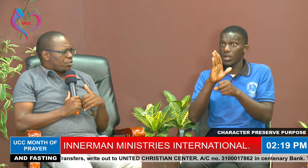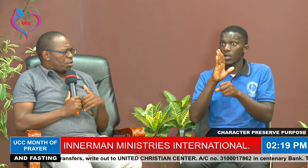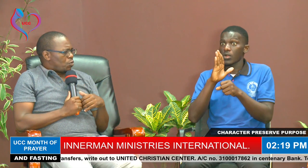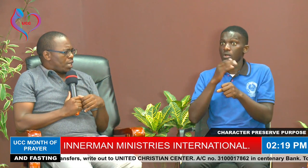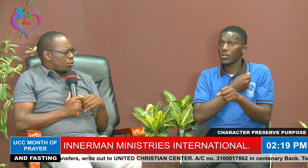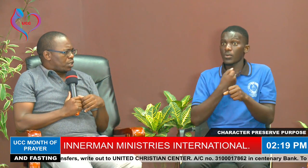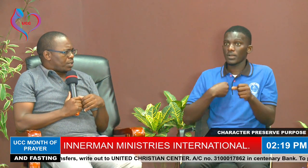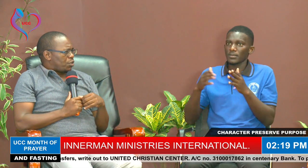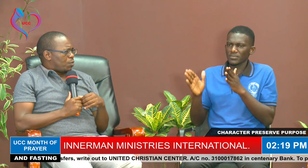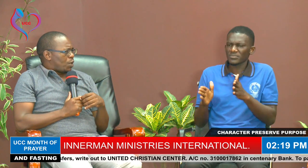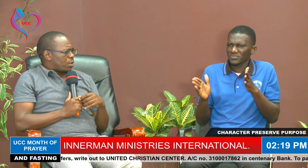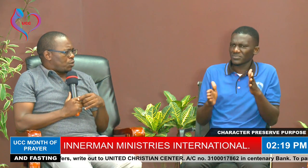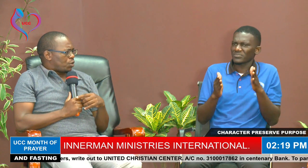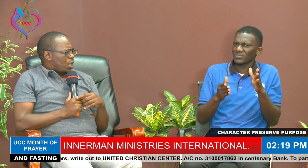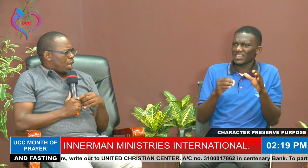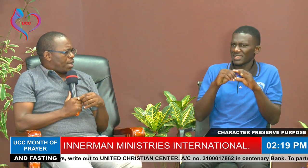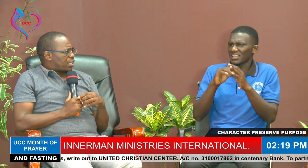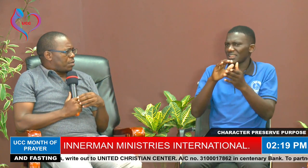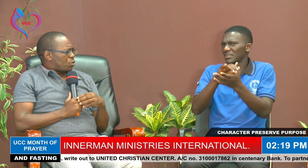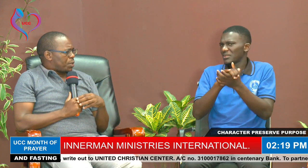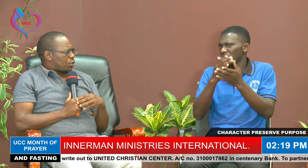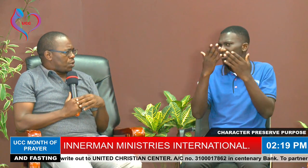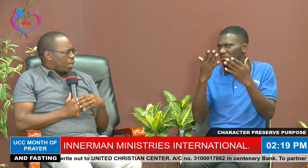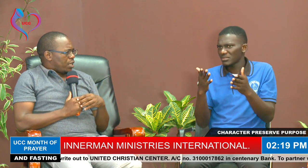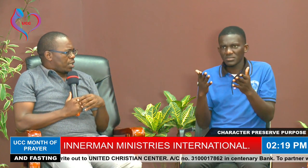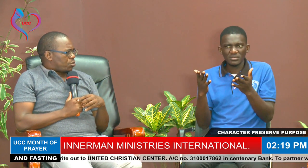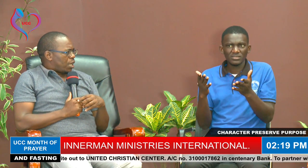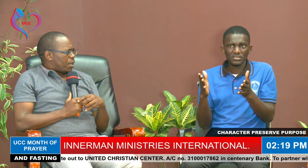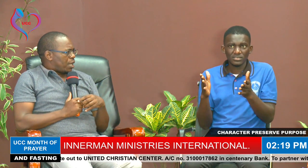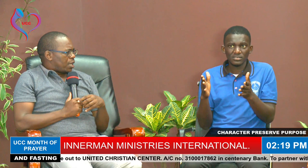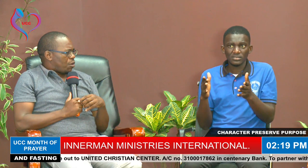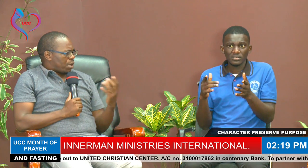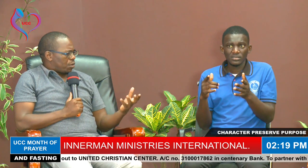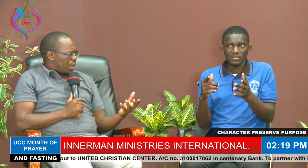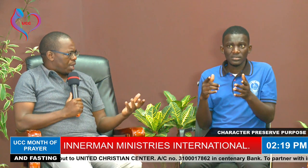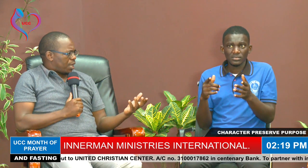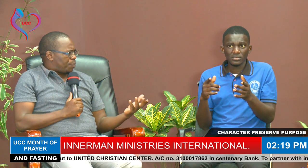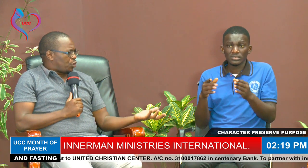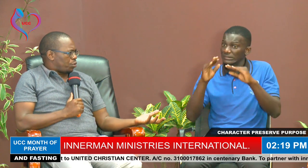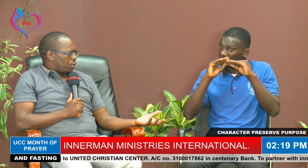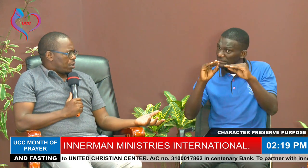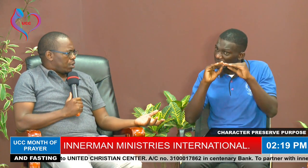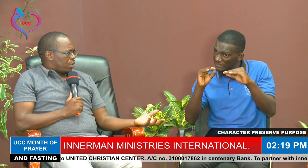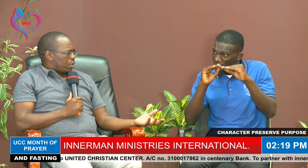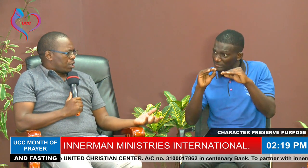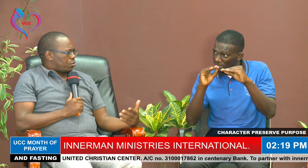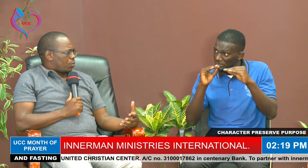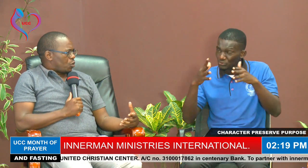Musajjo oli mukwata otyo. Musajjo oli mukwata otyo. Abaana sibe batyo basitula. Ninga tugamba ka ora kukamya akapitu. Kasula mto